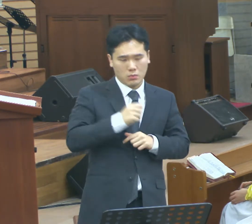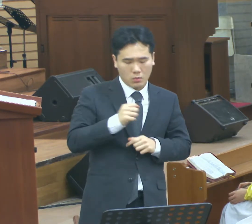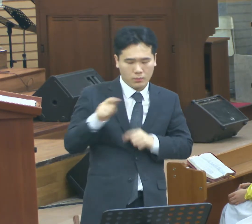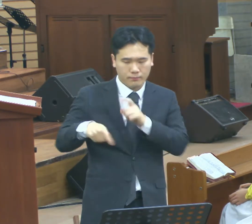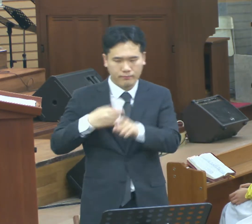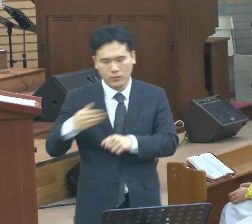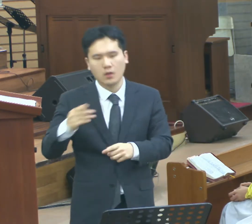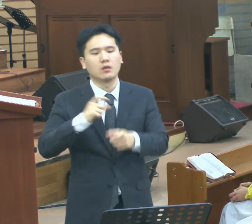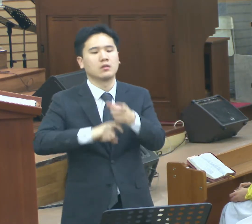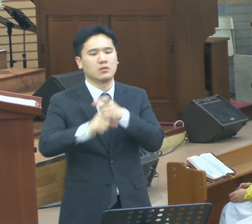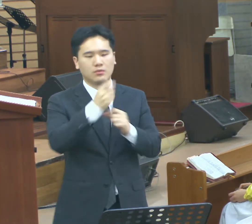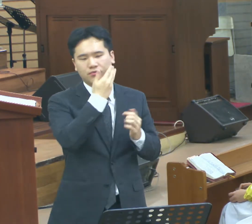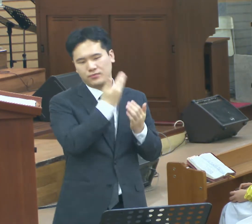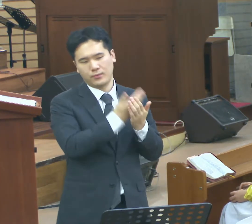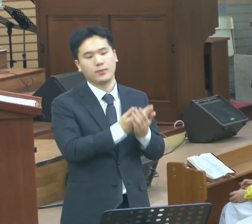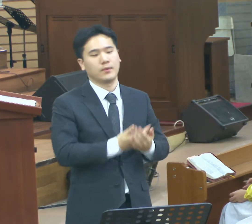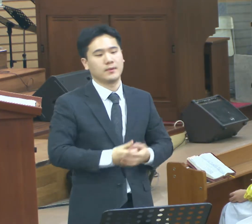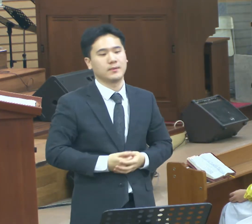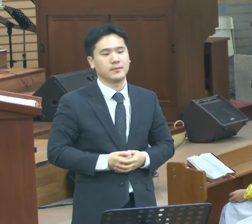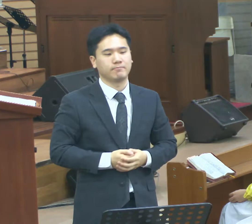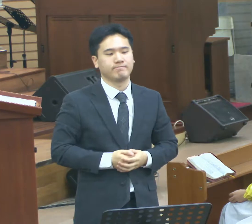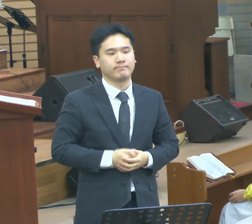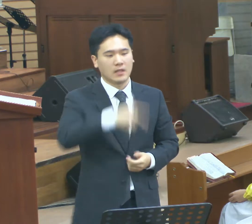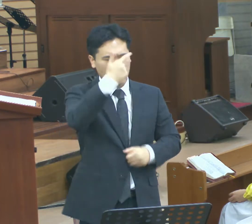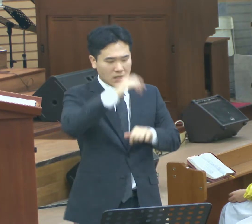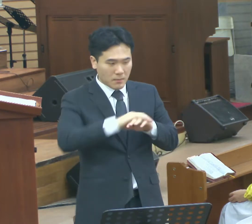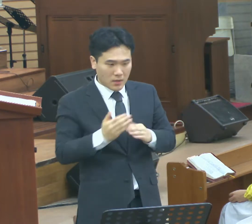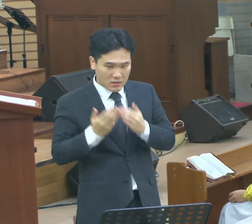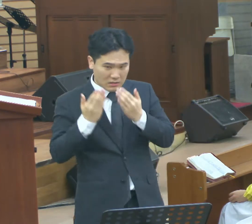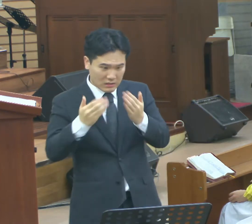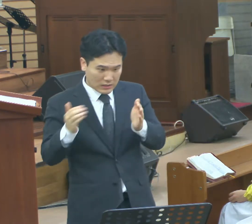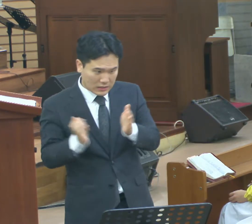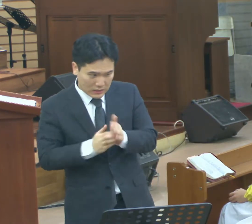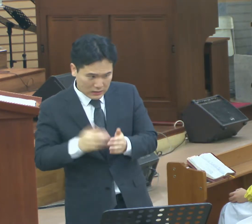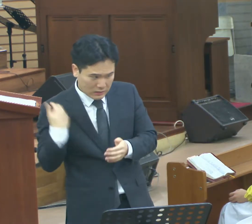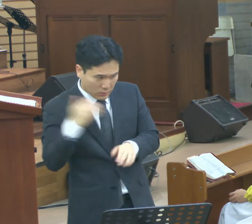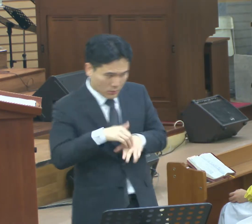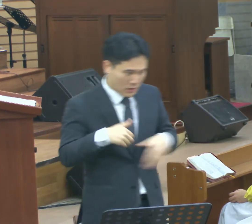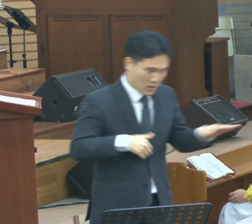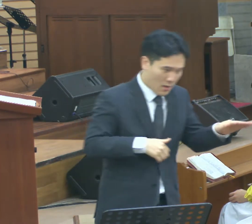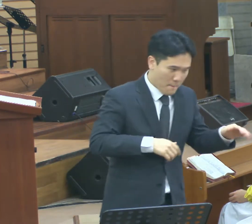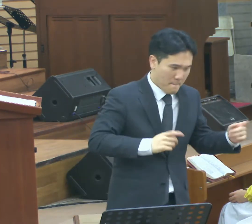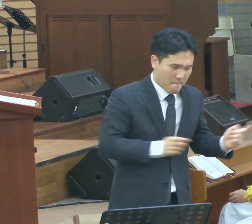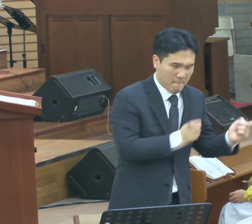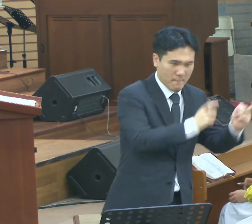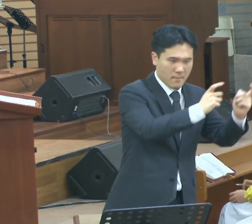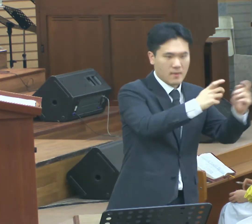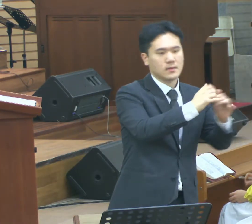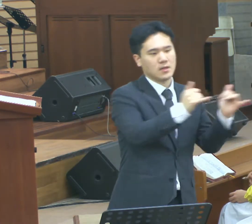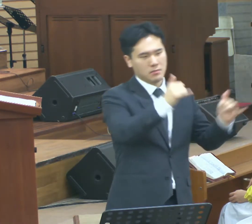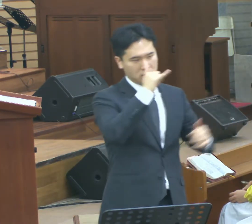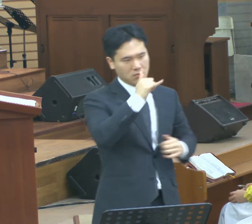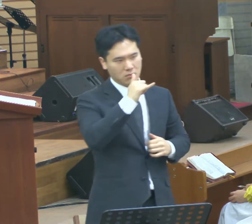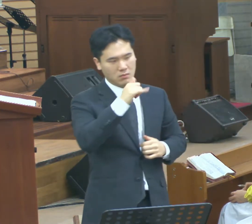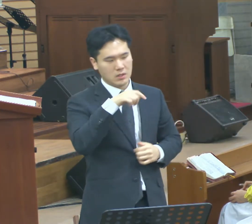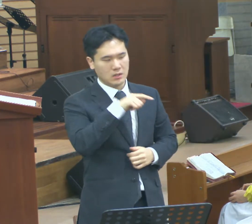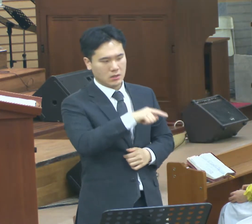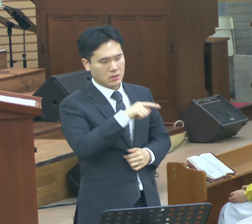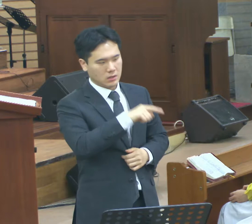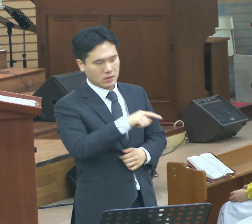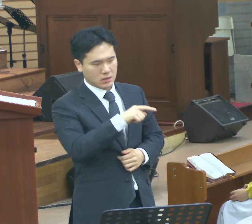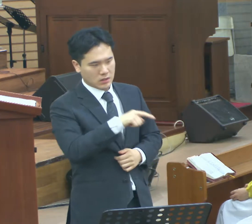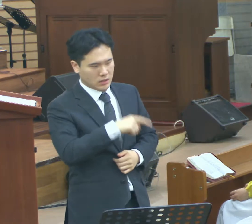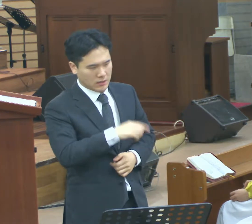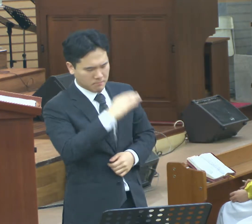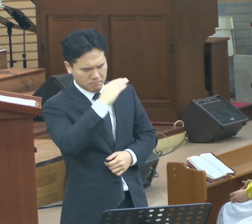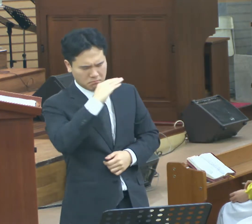중요해요. 예배를 드리고 나서 막 싸우는 분들이 계신데 그분들은 제대로 옷을 안 입고 예배를 드렸다는